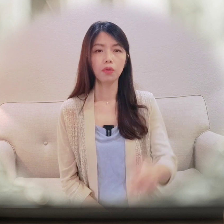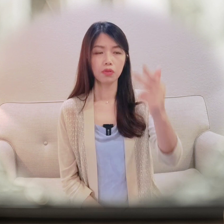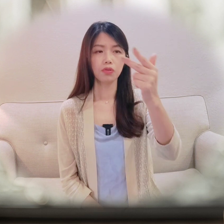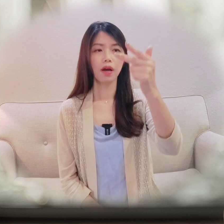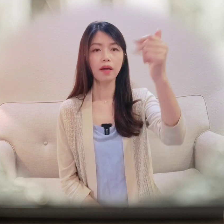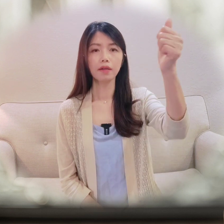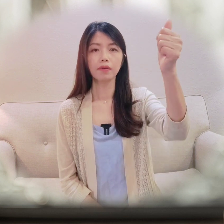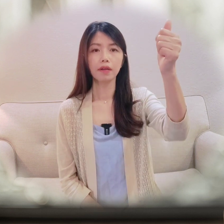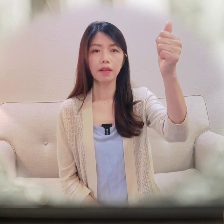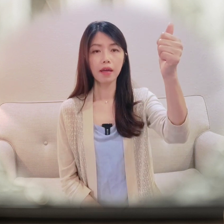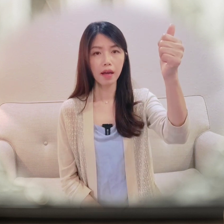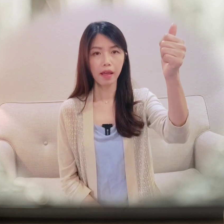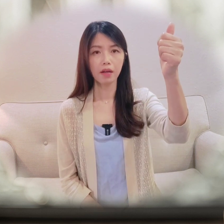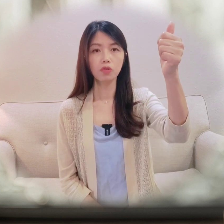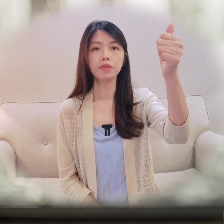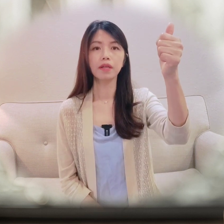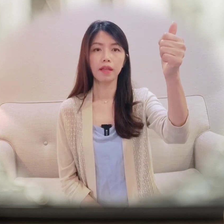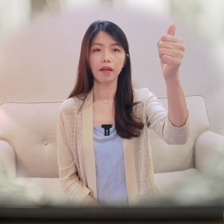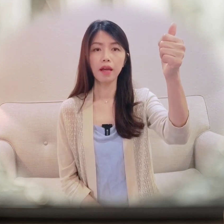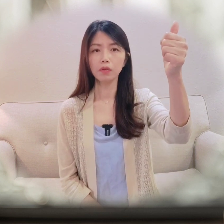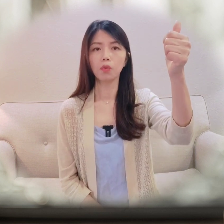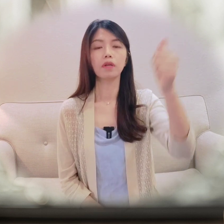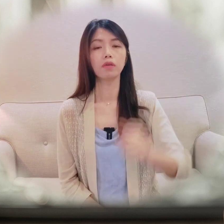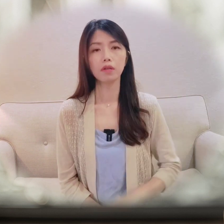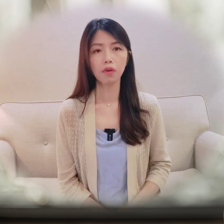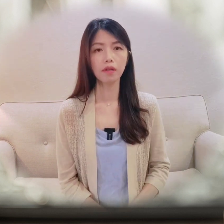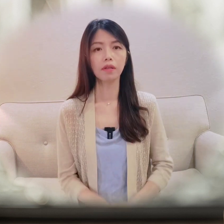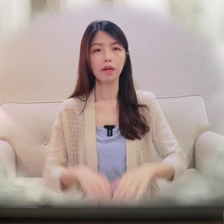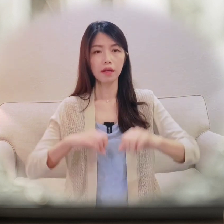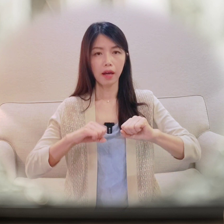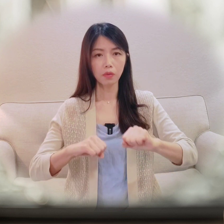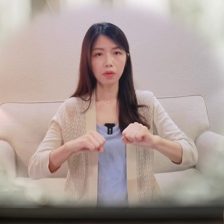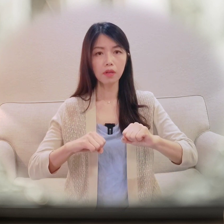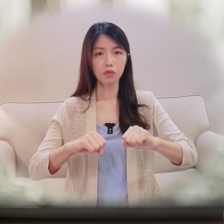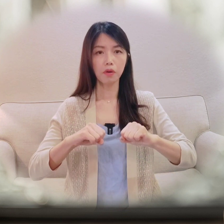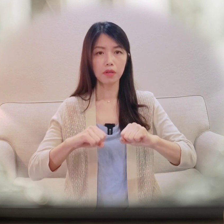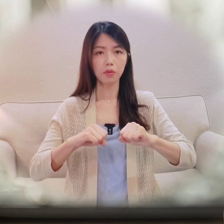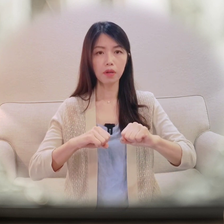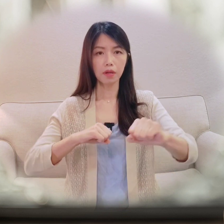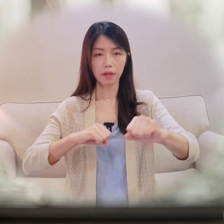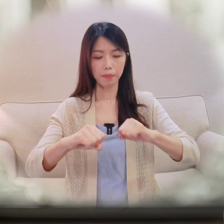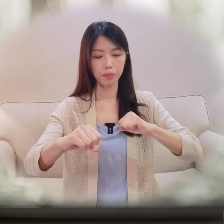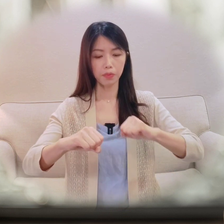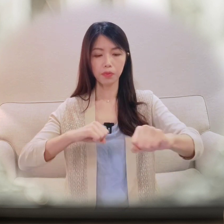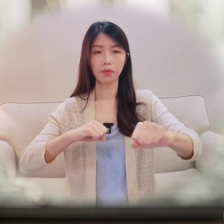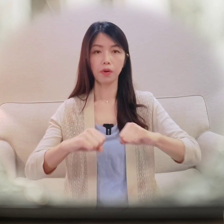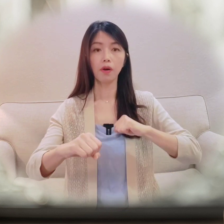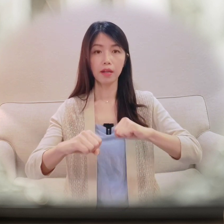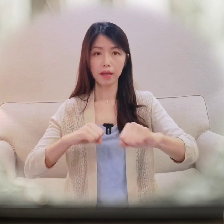일로. 주가 행하다, 움직이다, 행동, 이런 뜻의 수어는 양손을, 주먹 이 손을